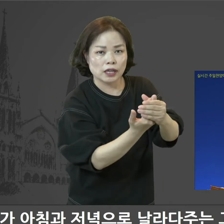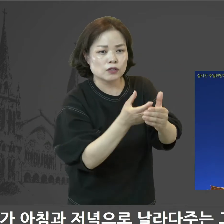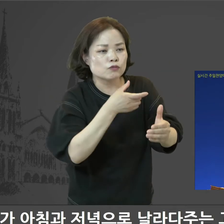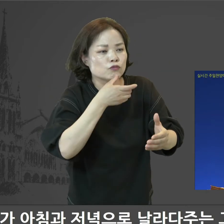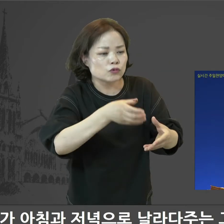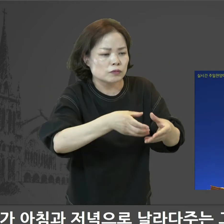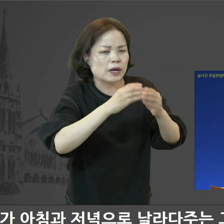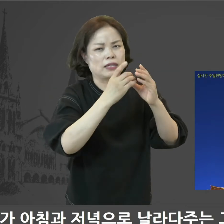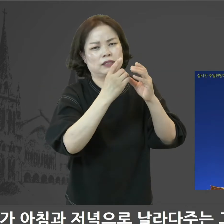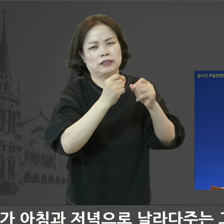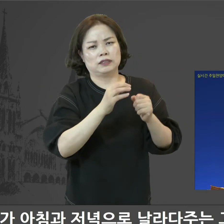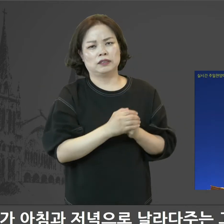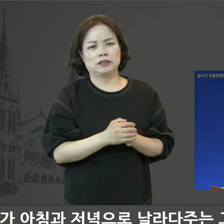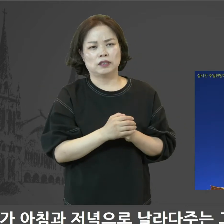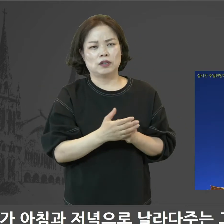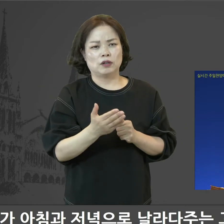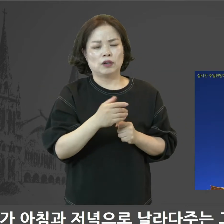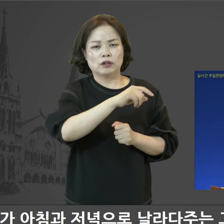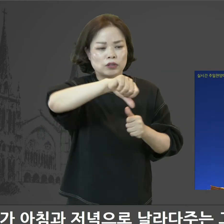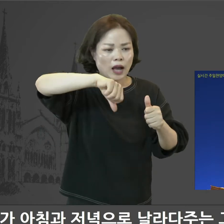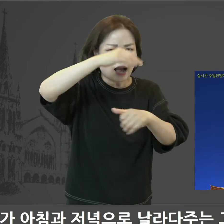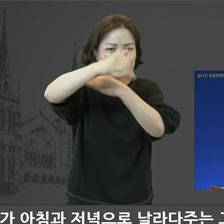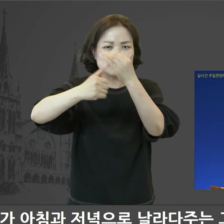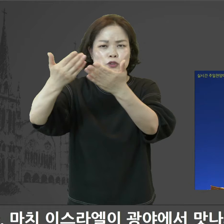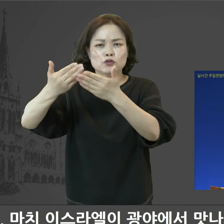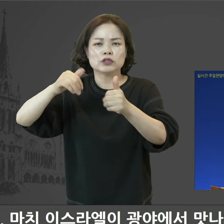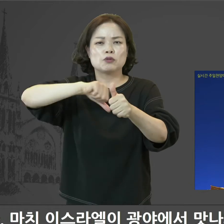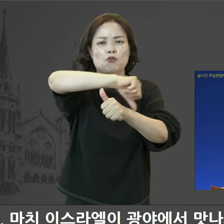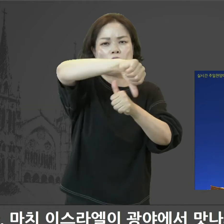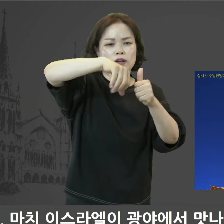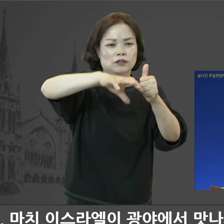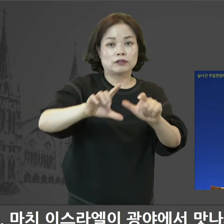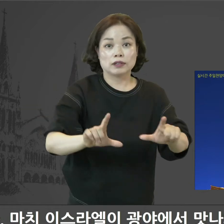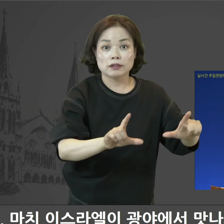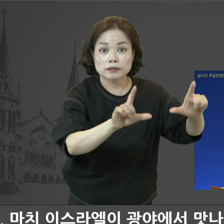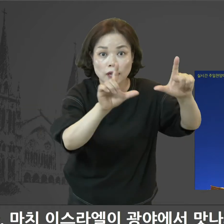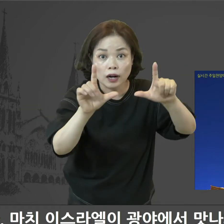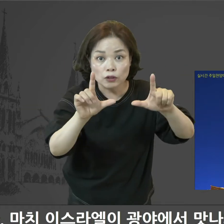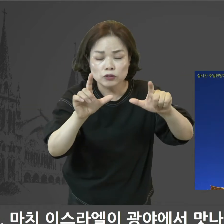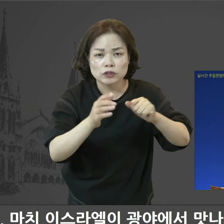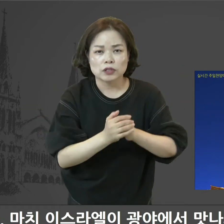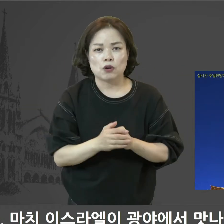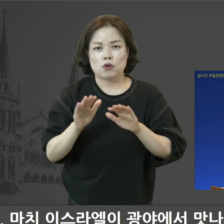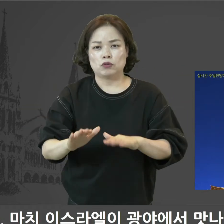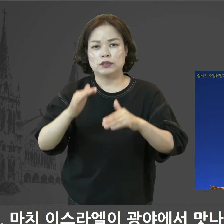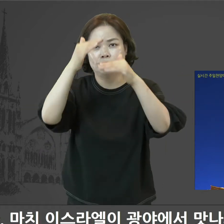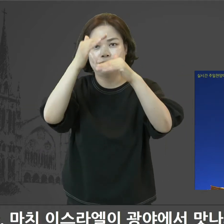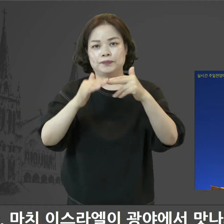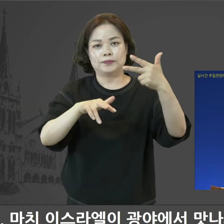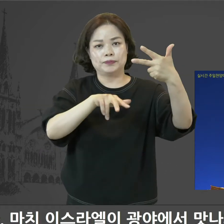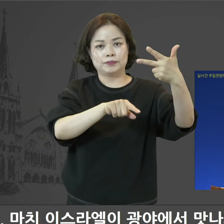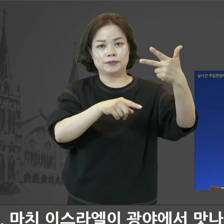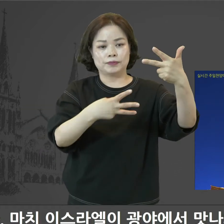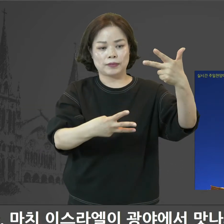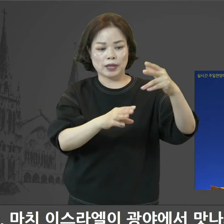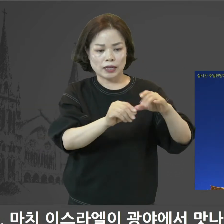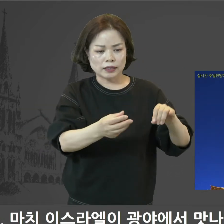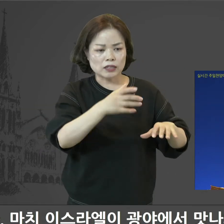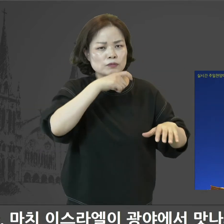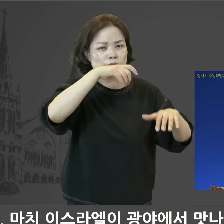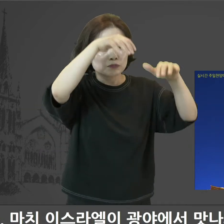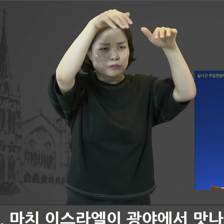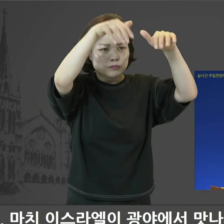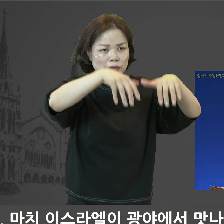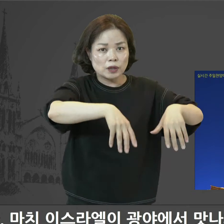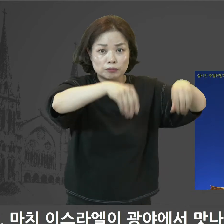없는 환경에서 하나님이 주시는 은혜로 살아가고 있는 것이죠. 오늘 본문의 7절의 말씀을 보면 땅에 비가